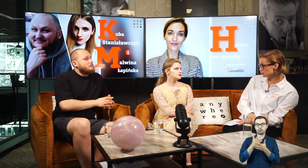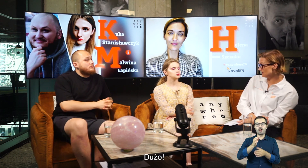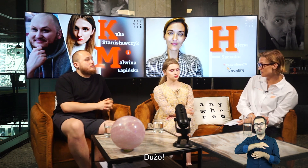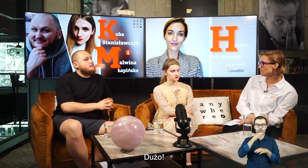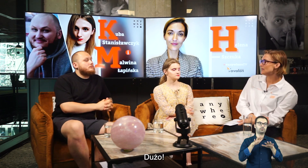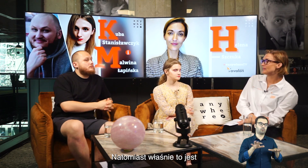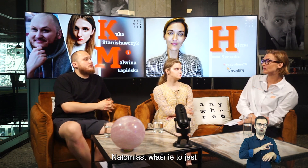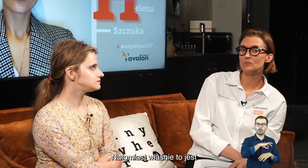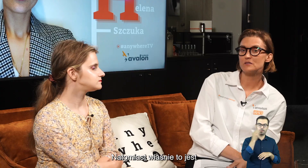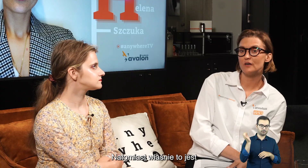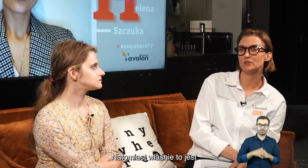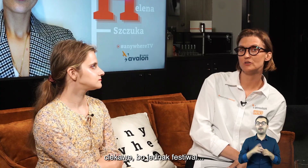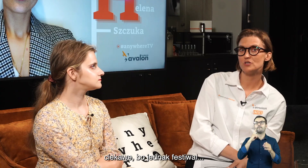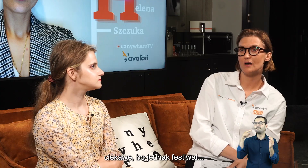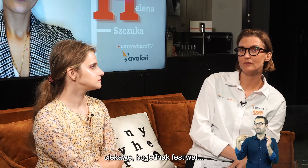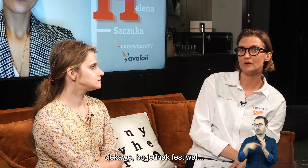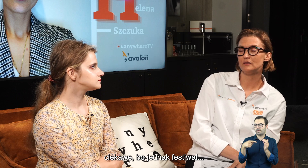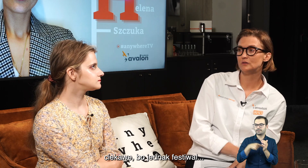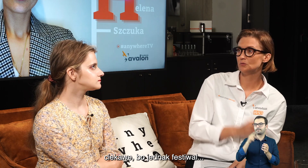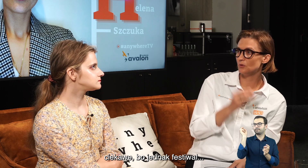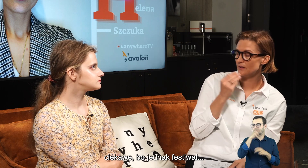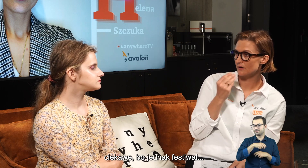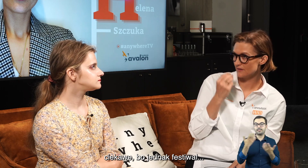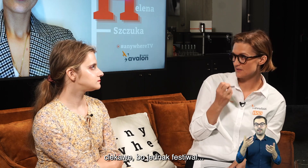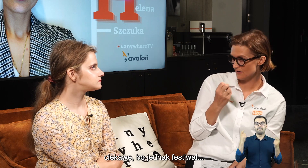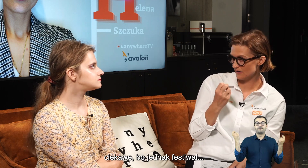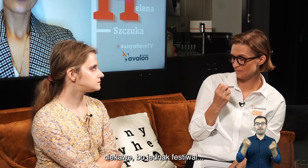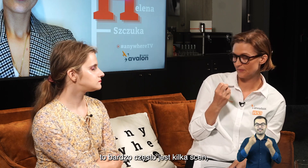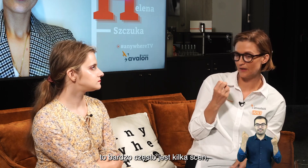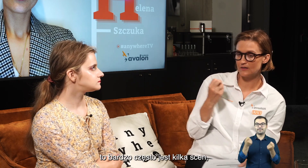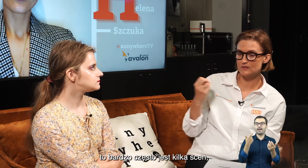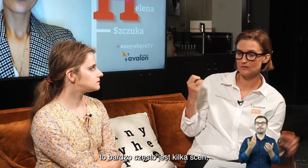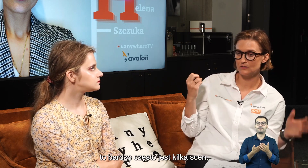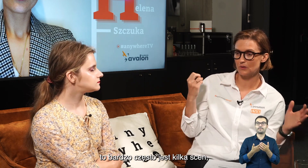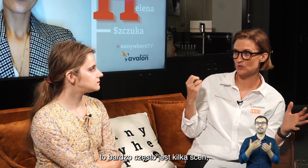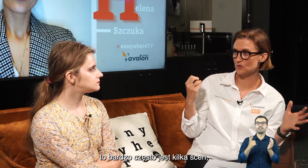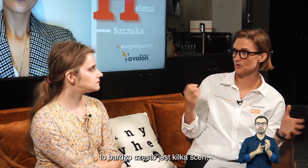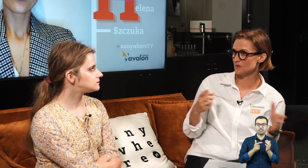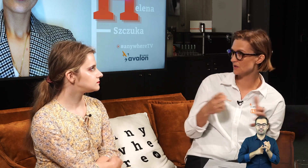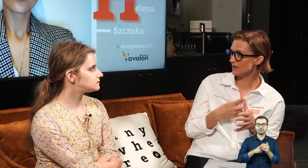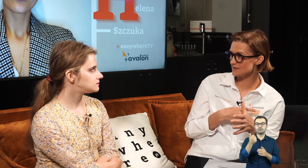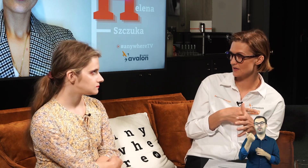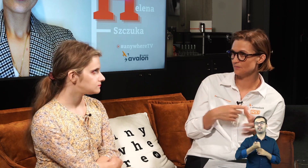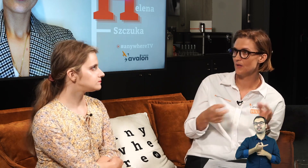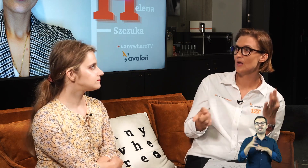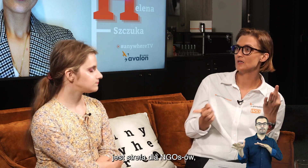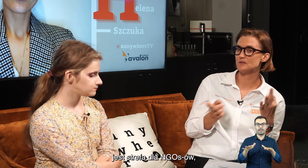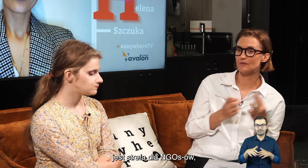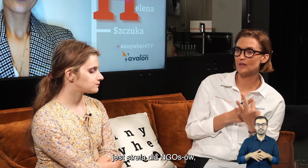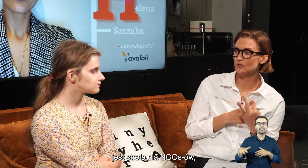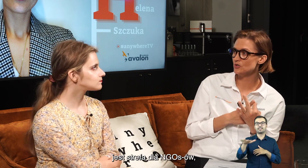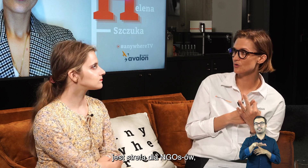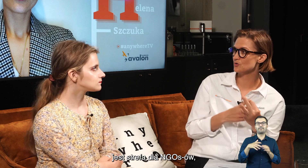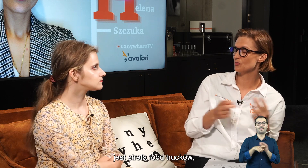już lepsza. Dużo. Natomiast właśnie, to jest ciekawe, bo jednak festiwal jest, bardzo często jest kilka scen, jest